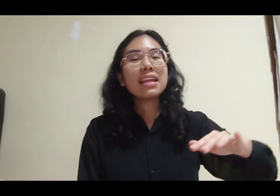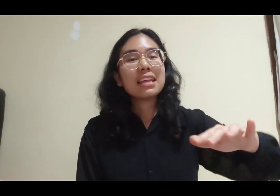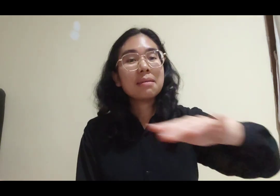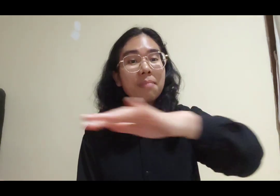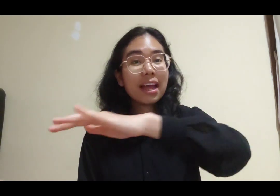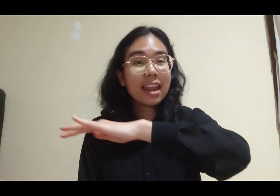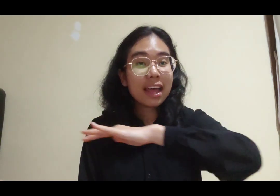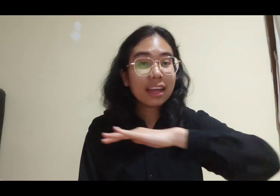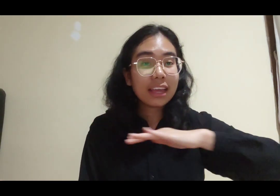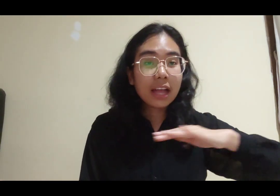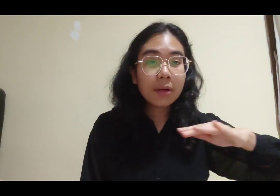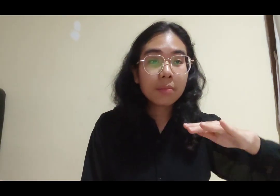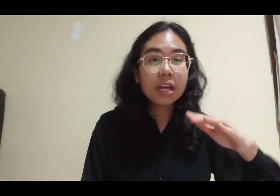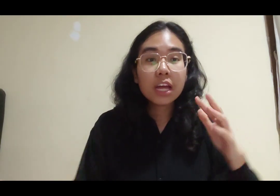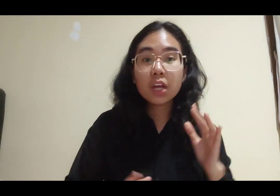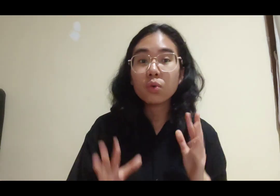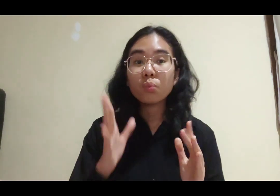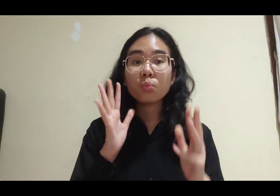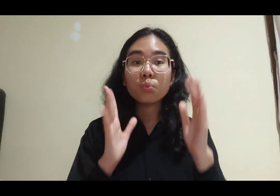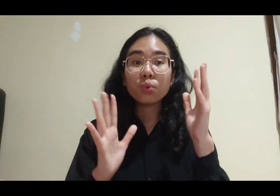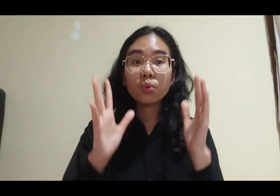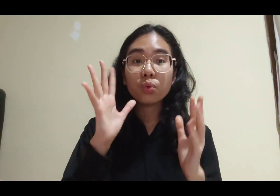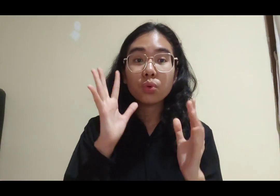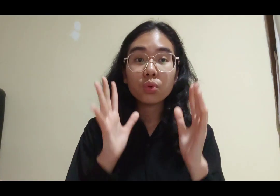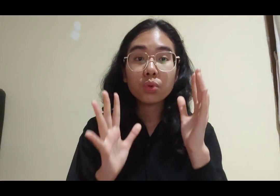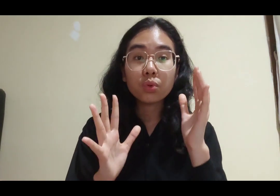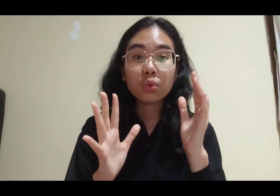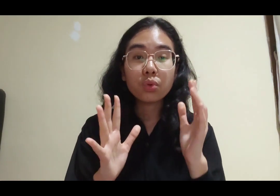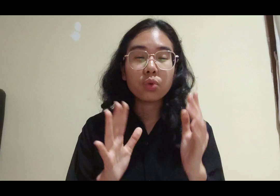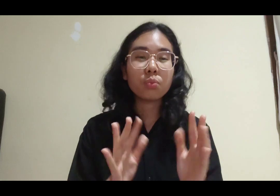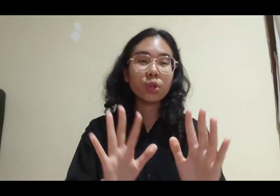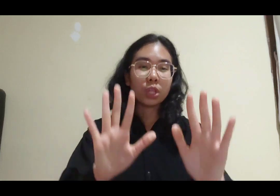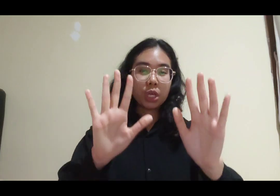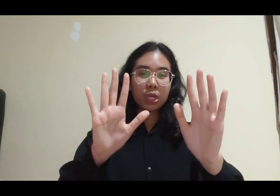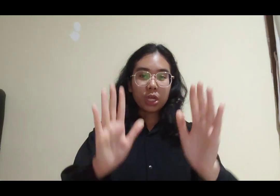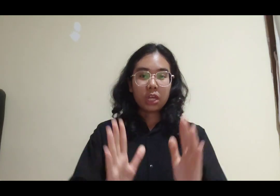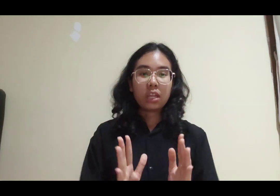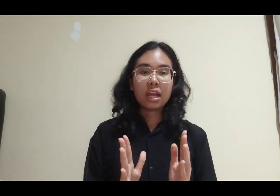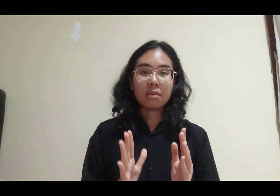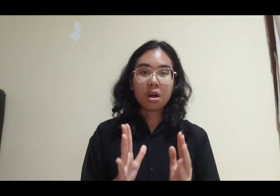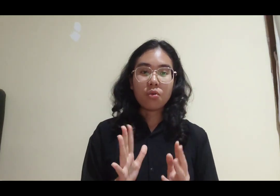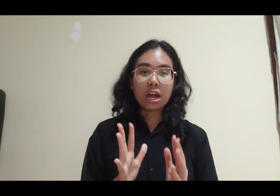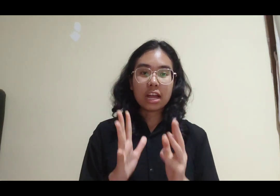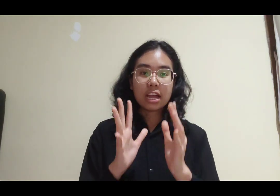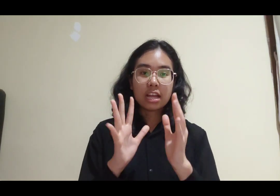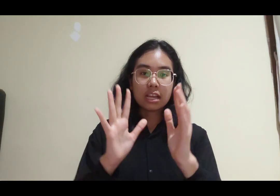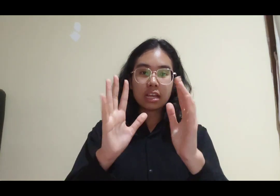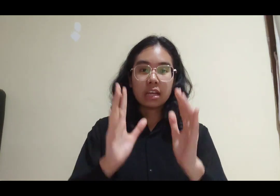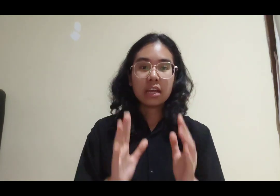Di padang yang berumput, rumput dari bawah,